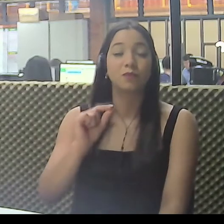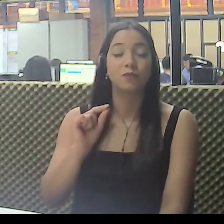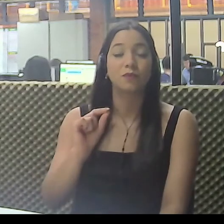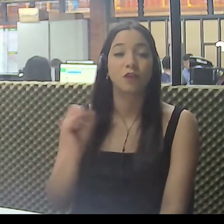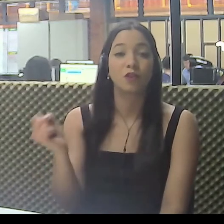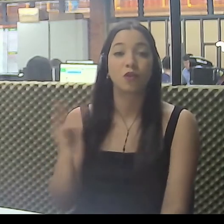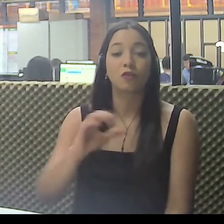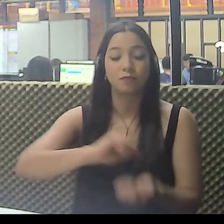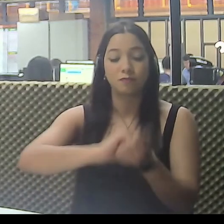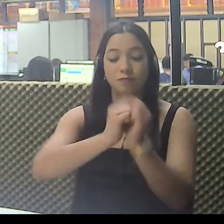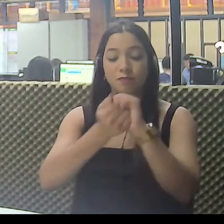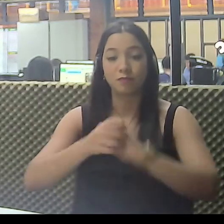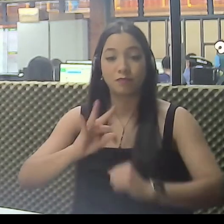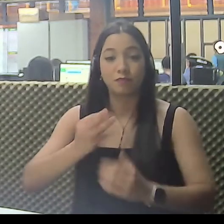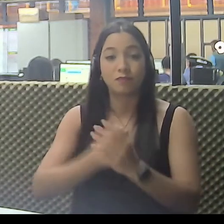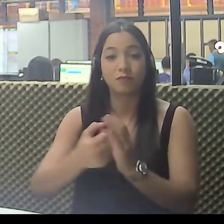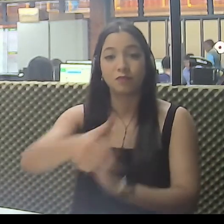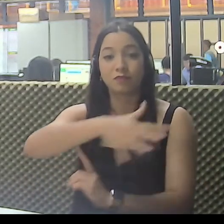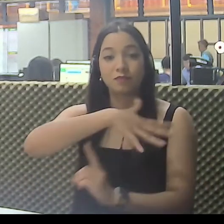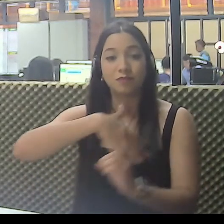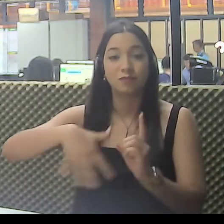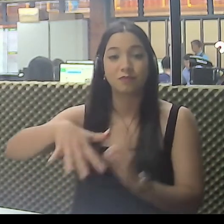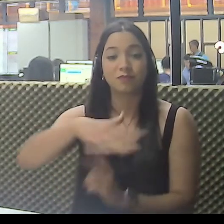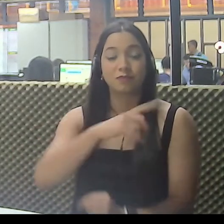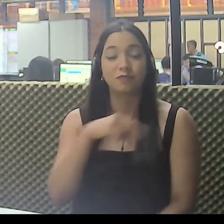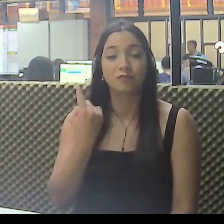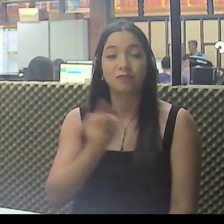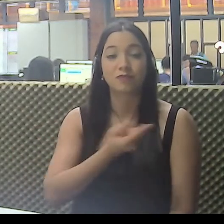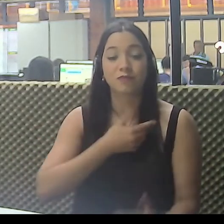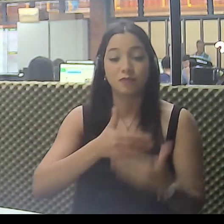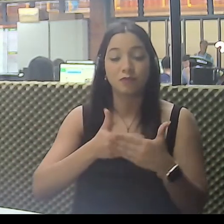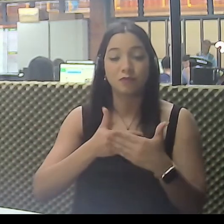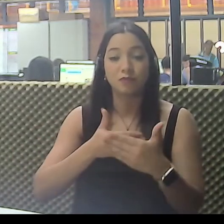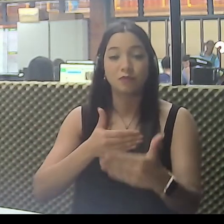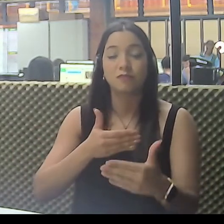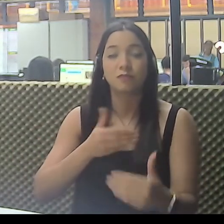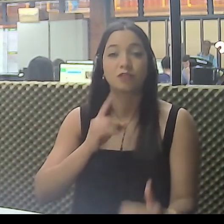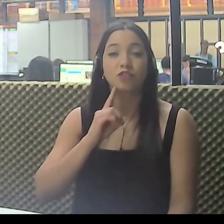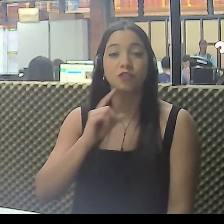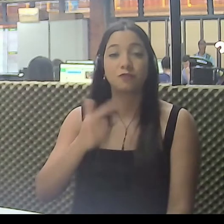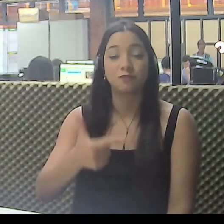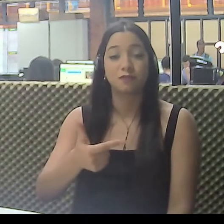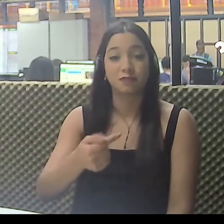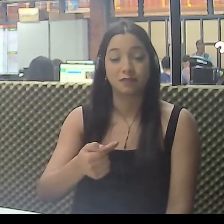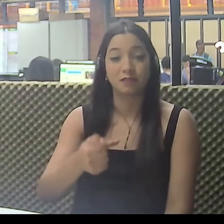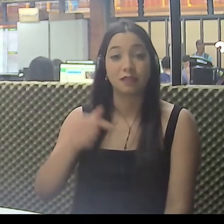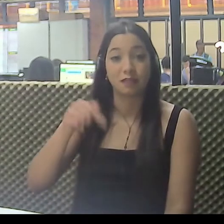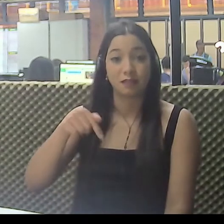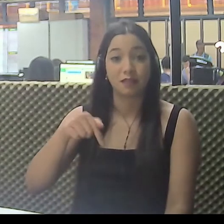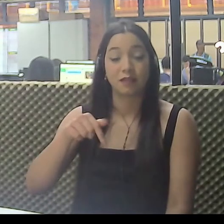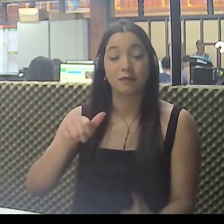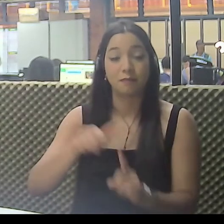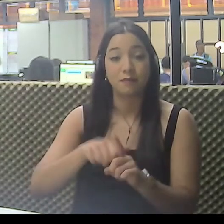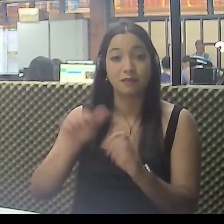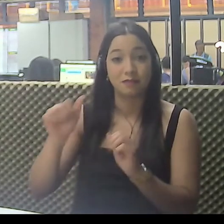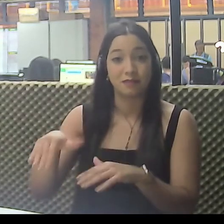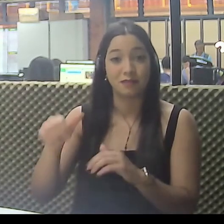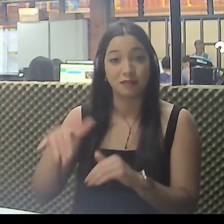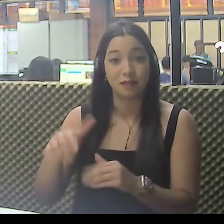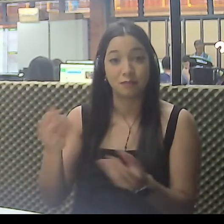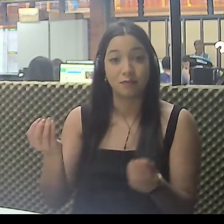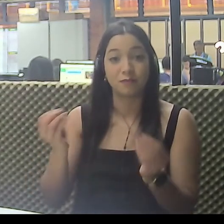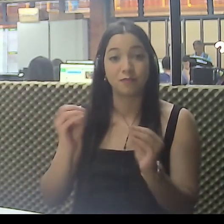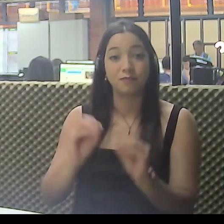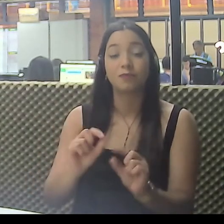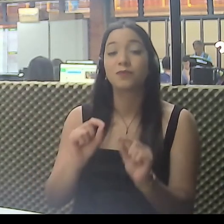mais uma inclusão social. Nós vamos, a partir de dia 27 de setembro,